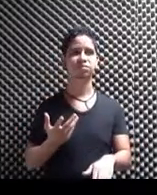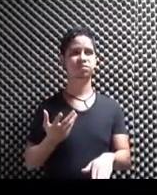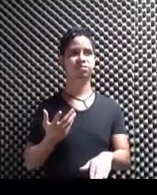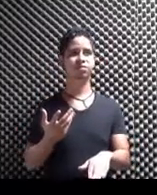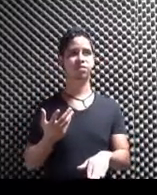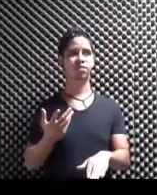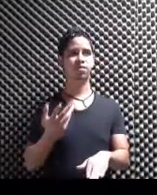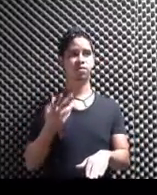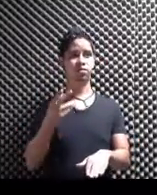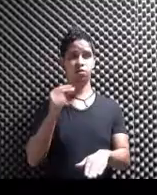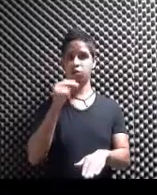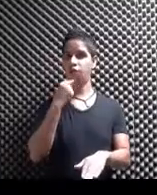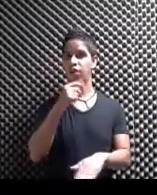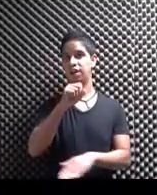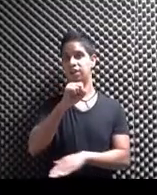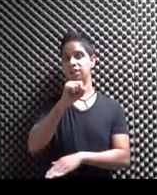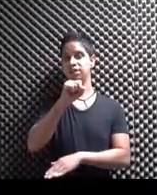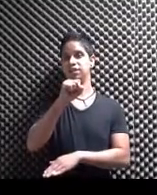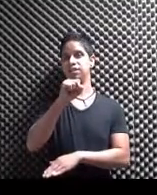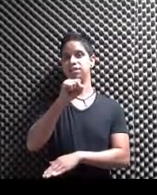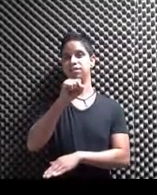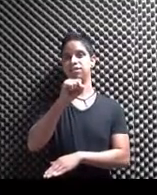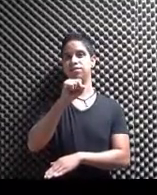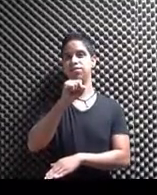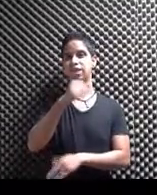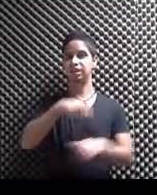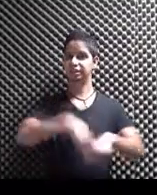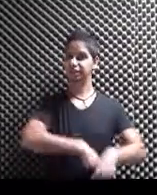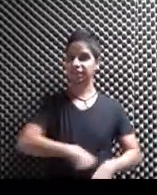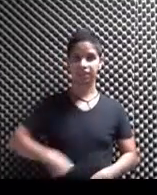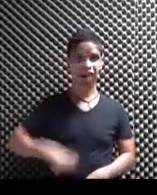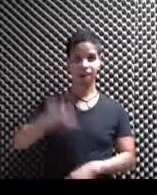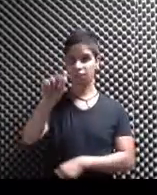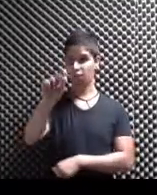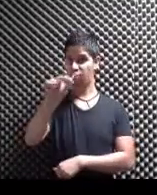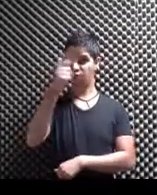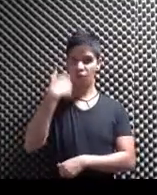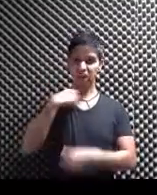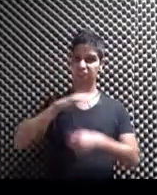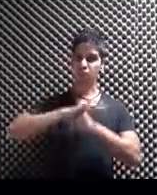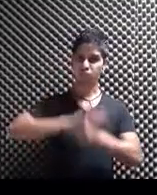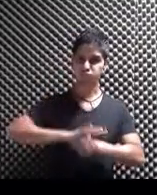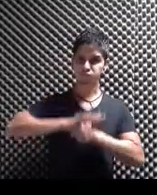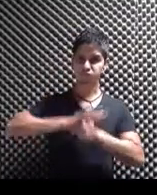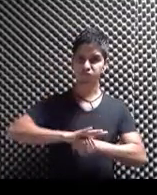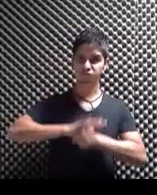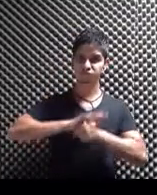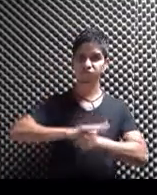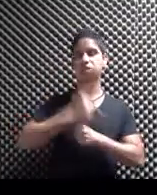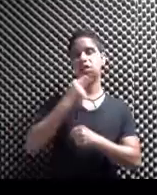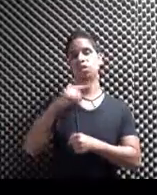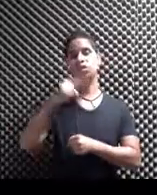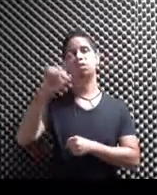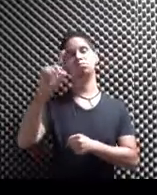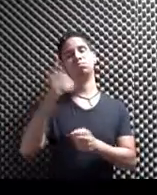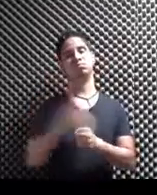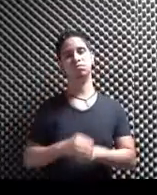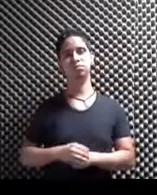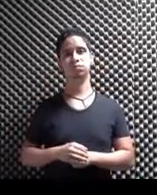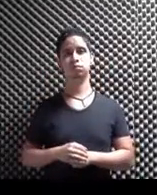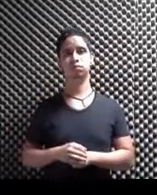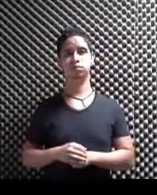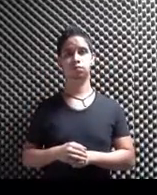esto no fue cesárea hubo varios intentos sin epidural y sin nada no va a ser guau